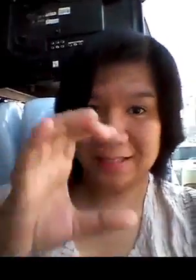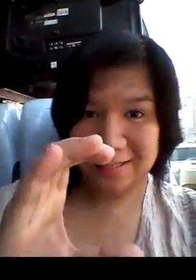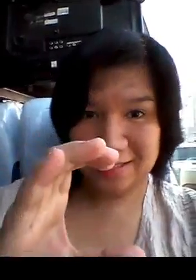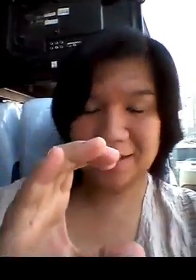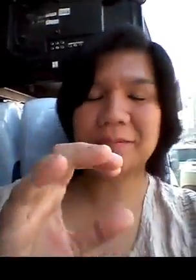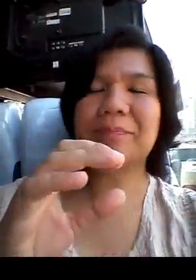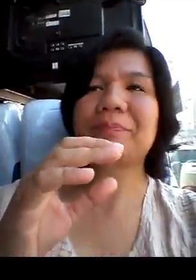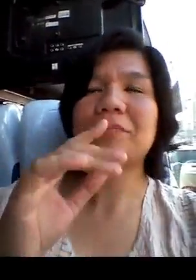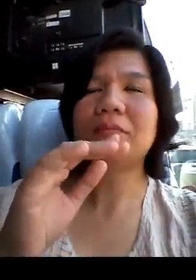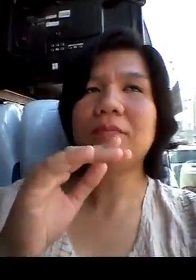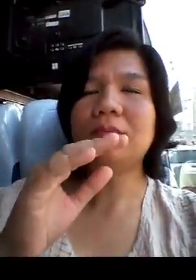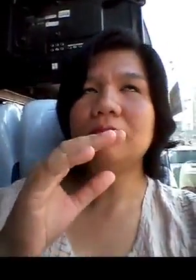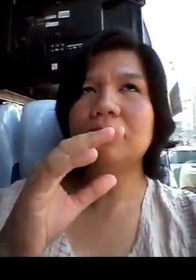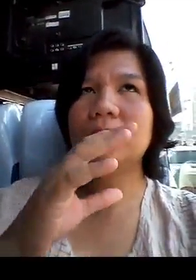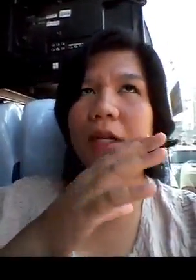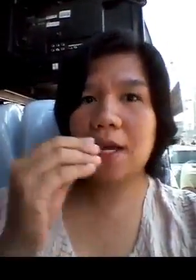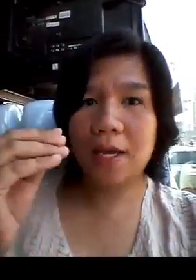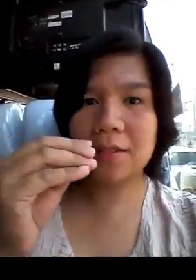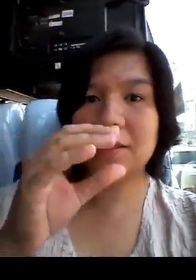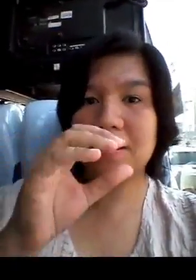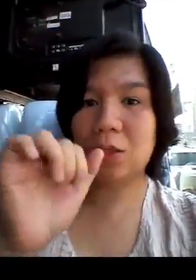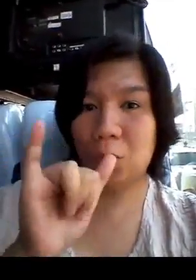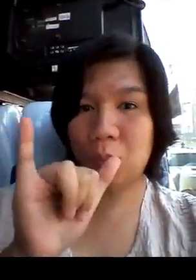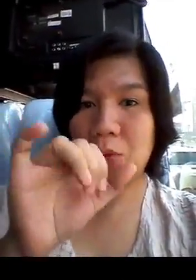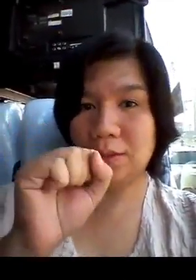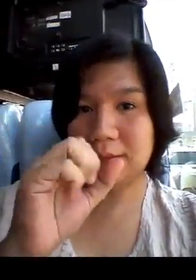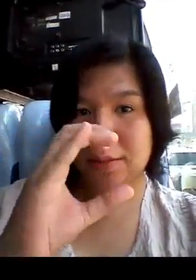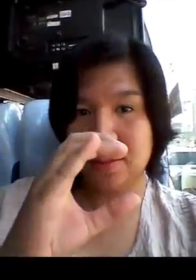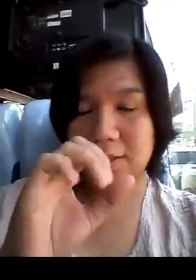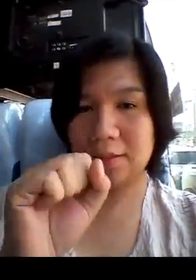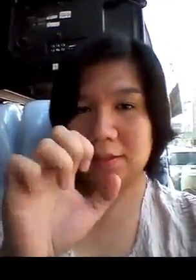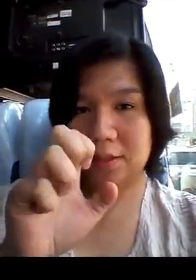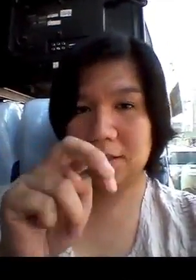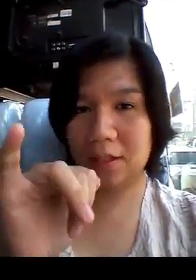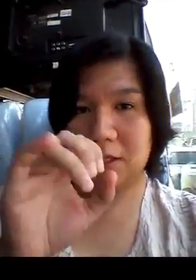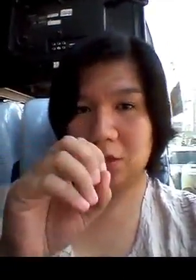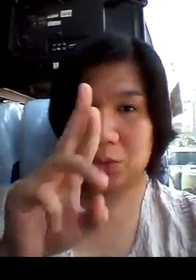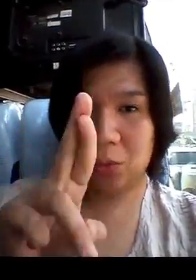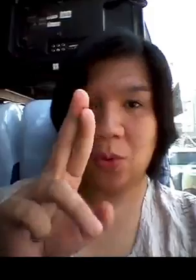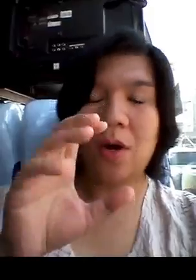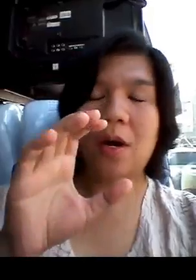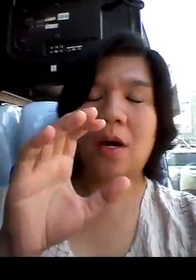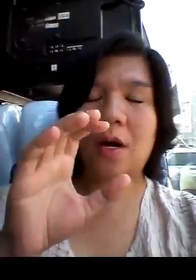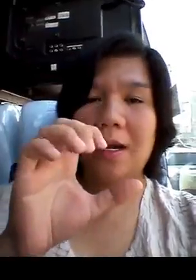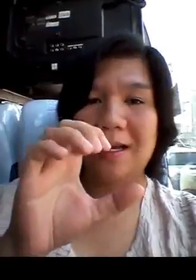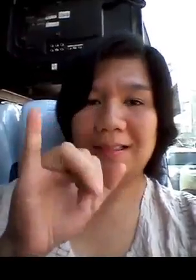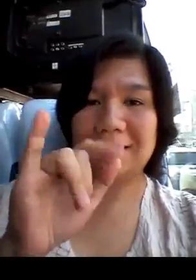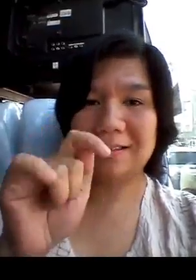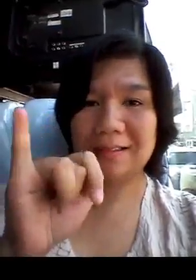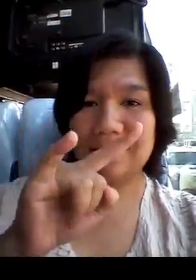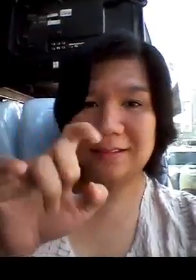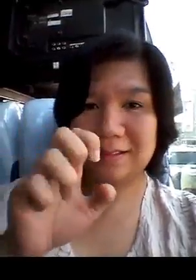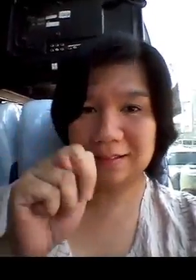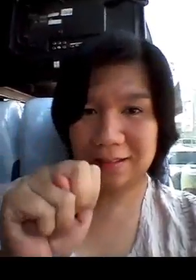RRCG Pink Bus. Muli, ako po si Winston Guinness, ang nagsasabing ang LTFRB ay ang